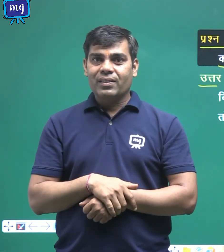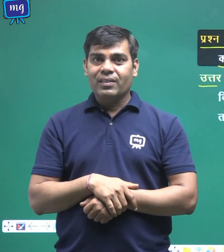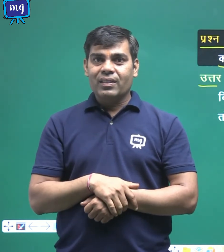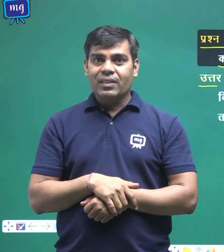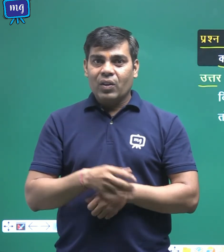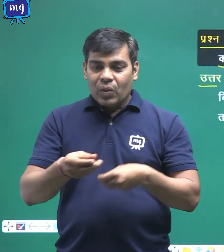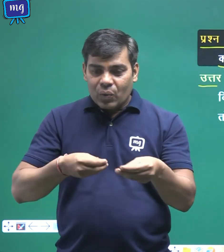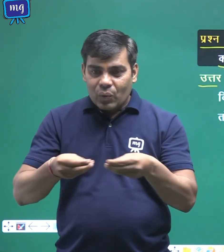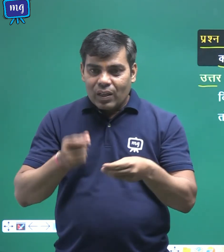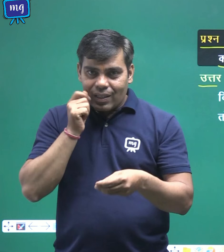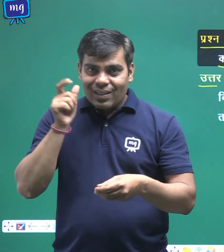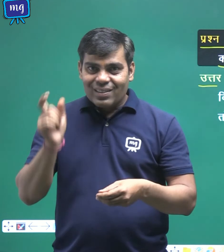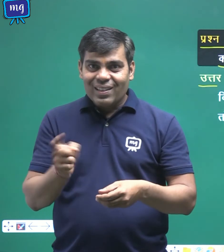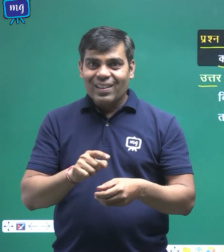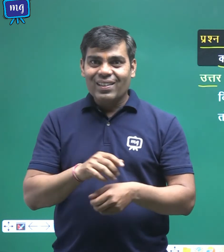दुकानदार से